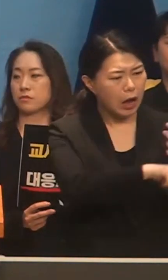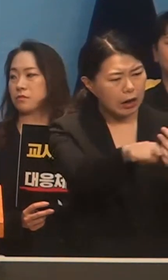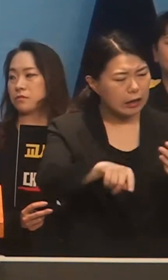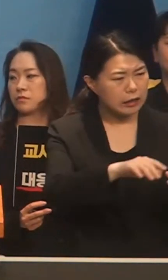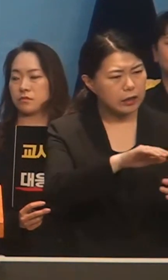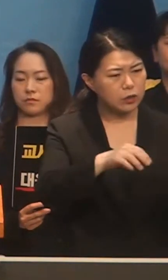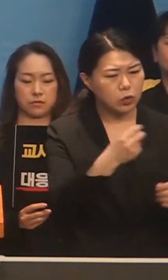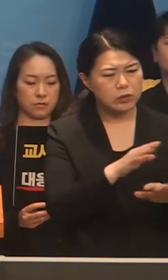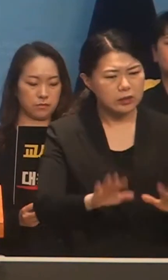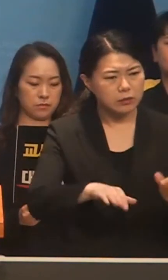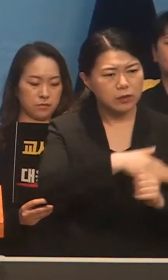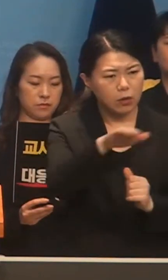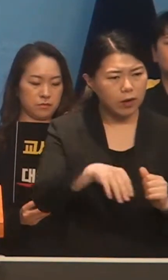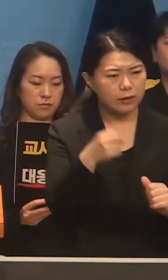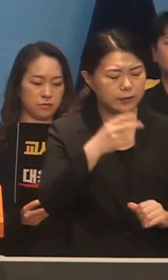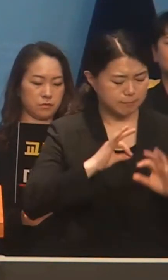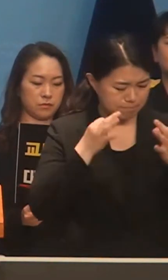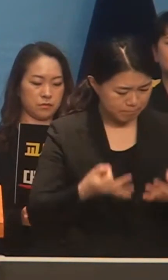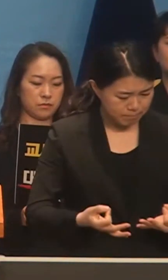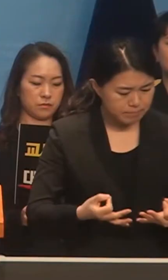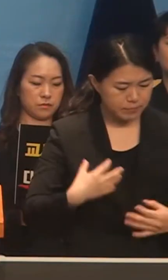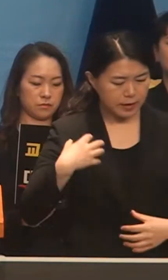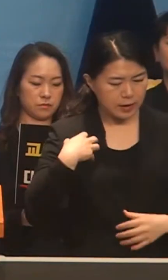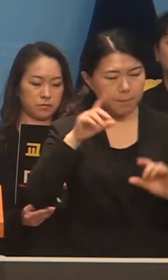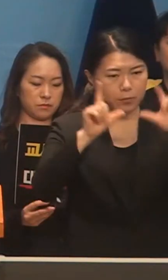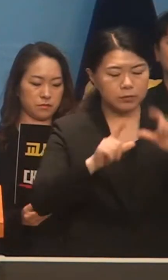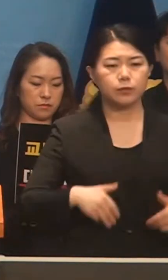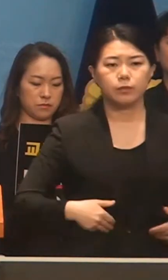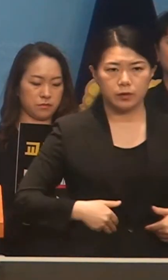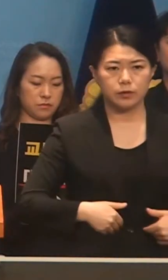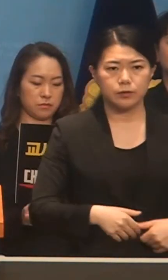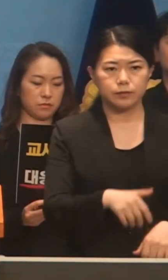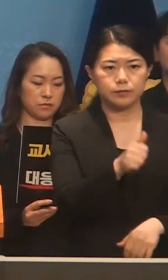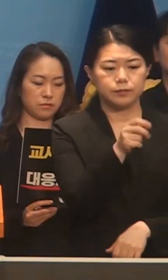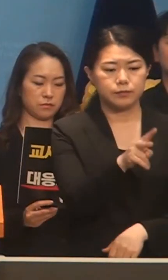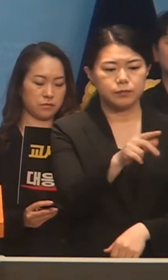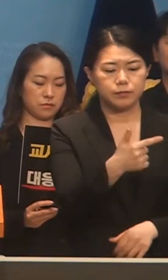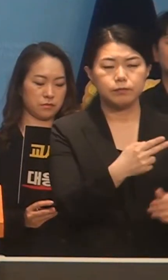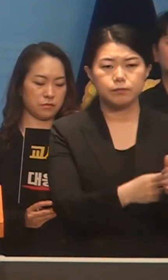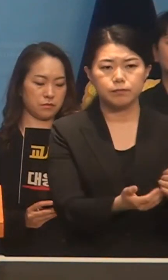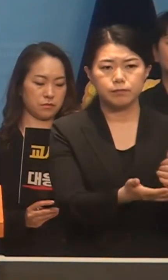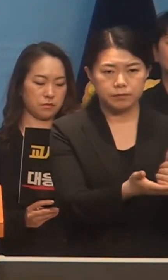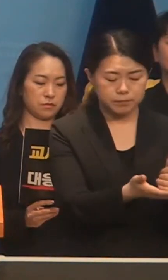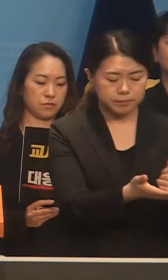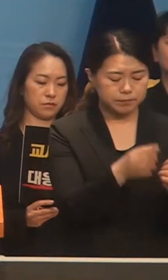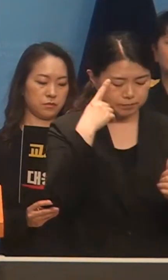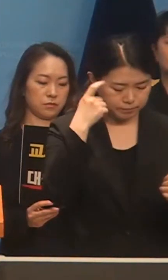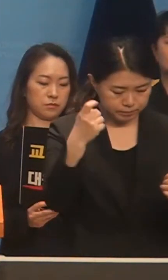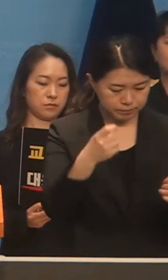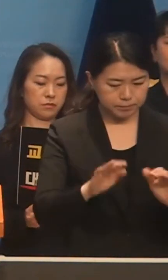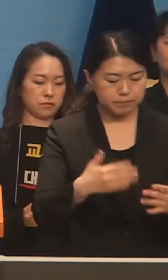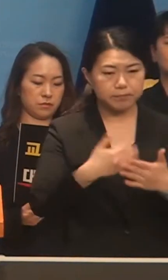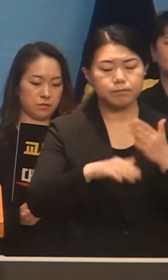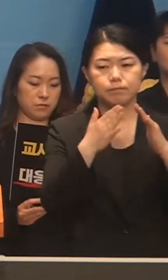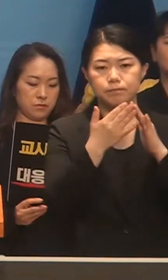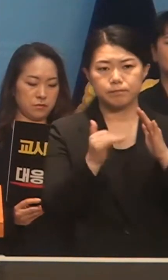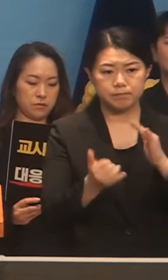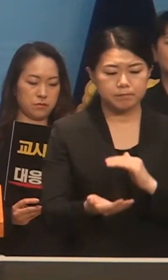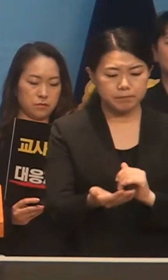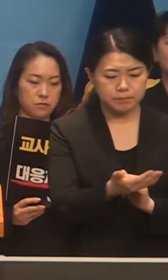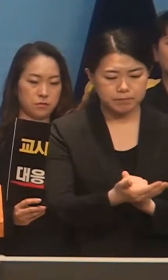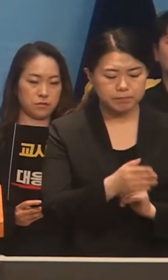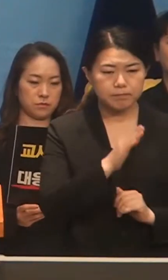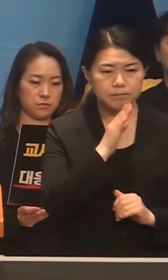책임있는 자세로 나아가야 합니다. 다시 한번 고 현승준 선생님의 명복을 빌며